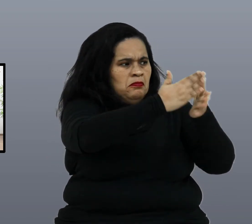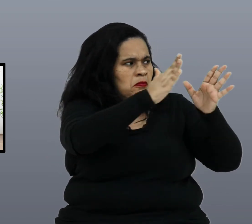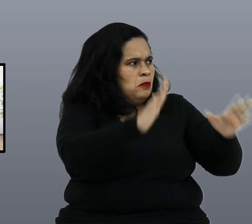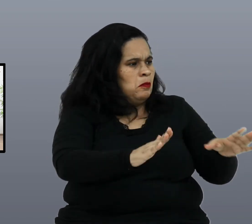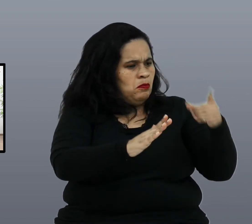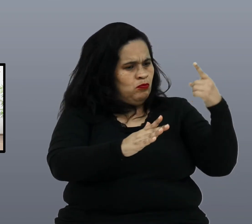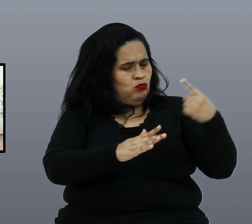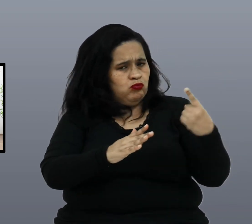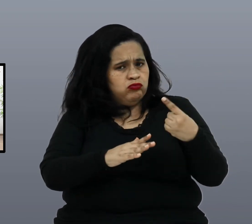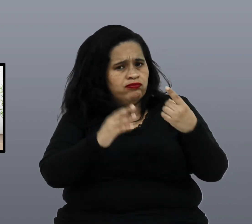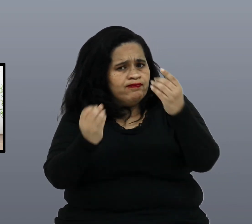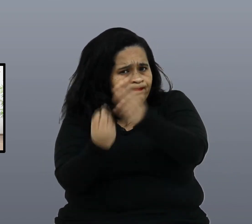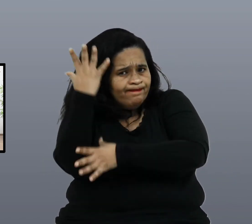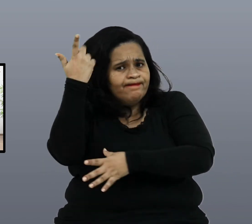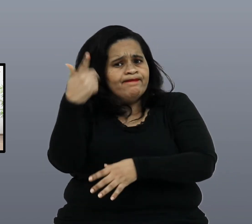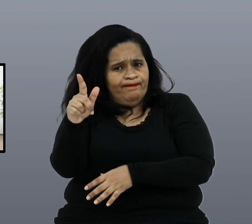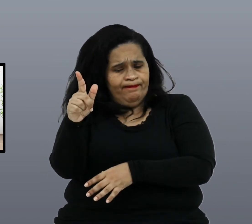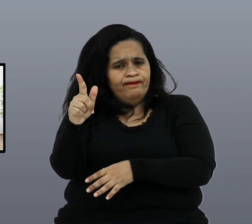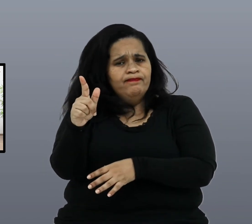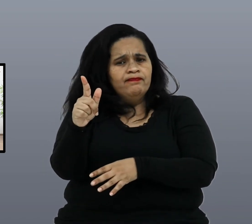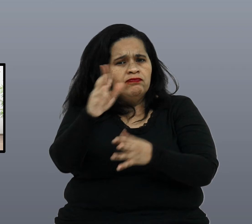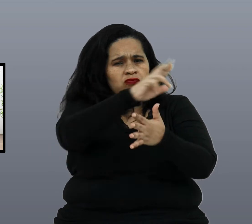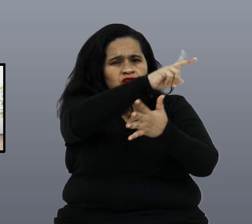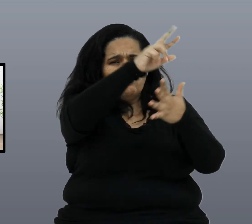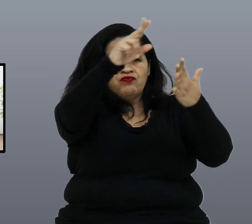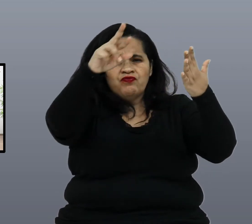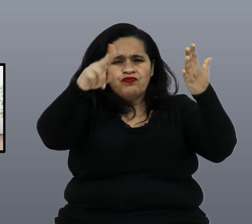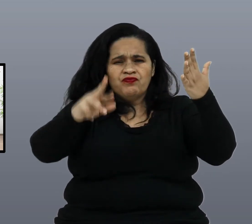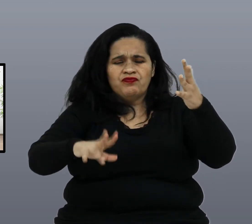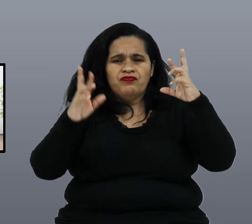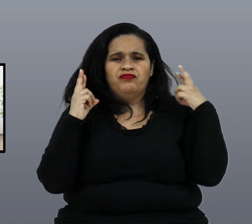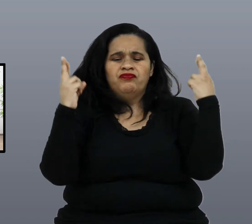reinos que ao longo da história